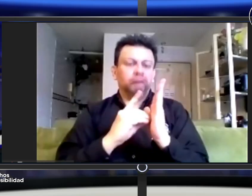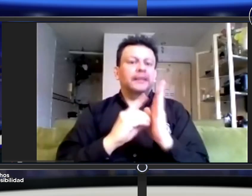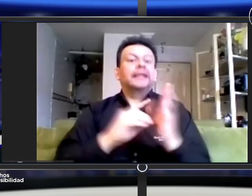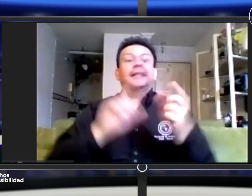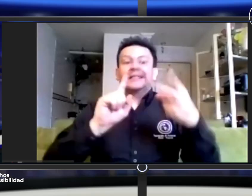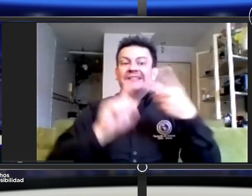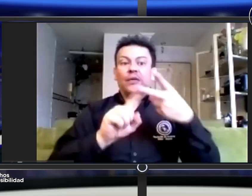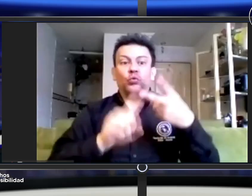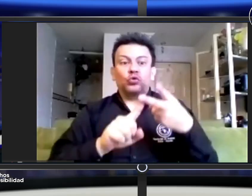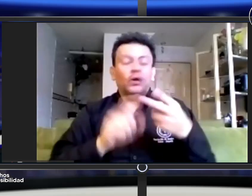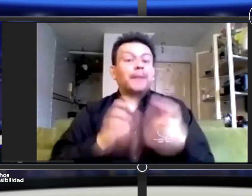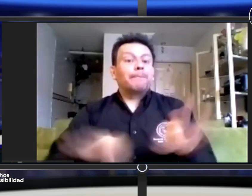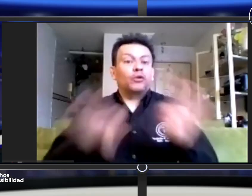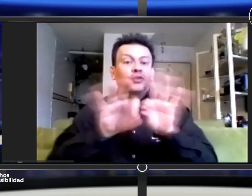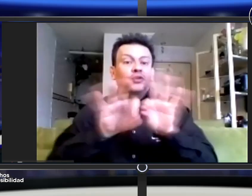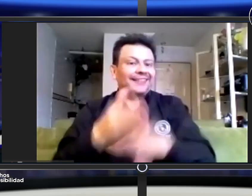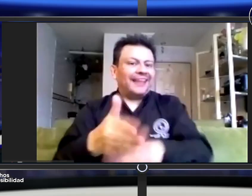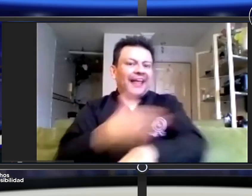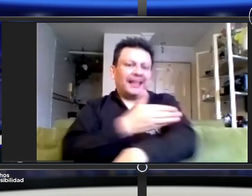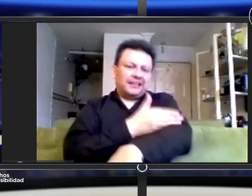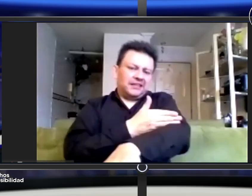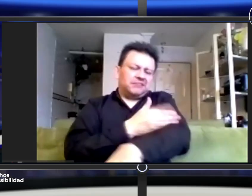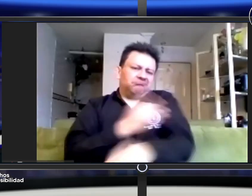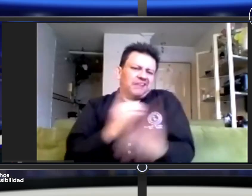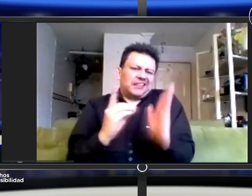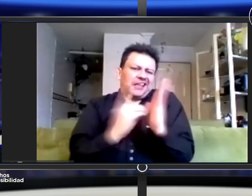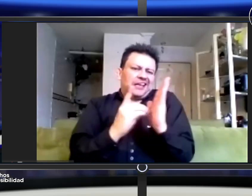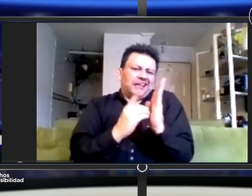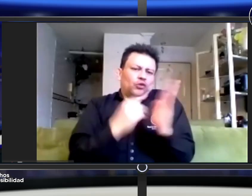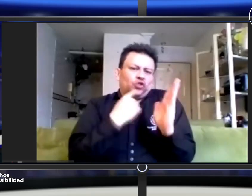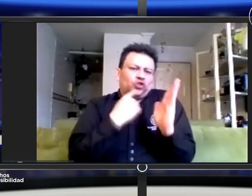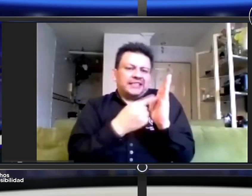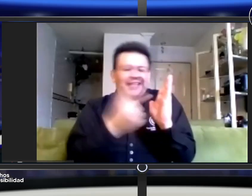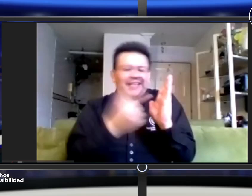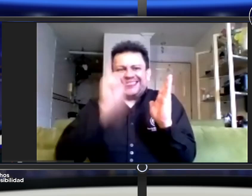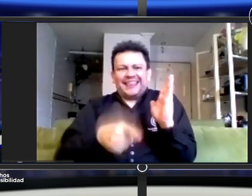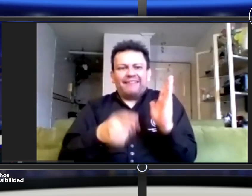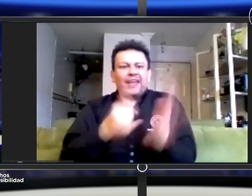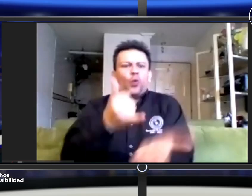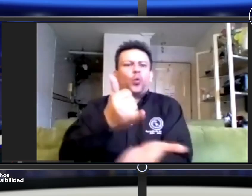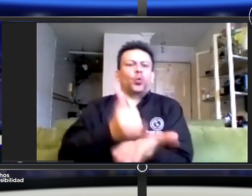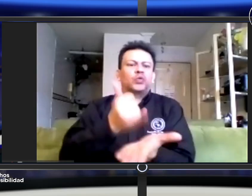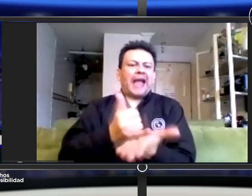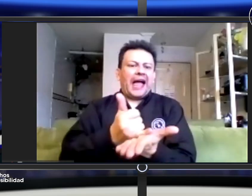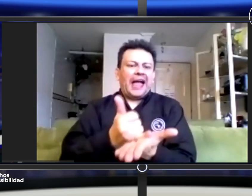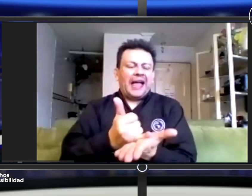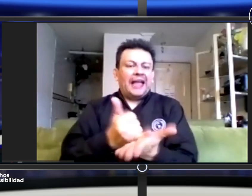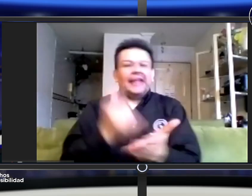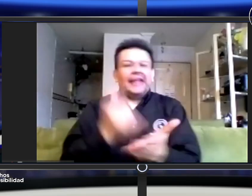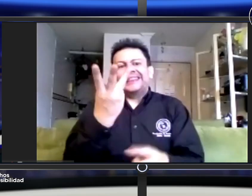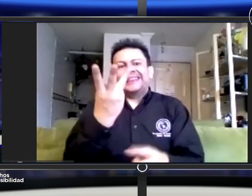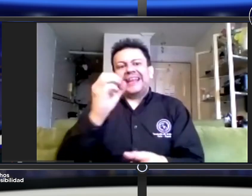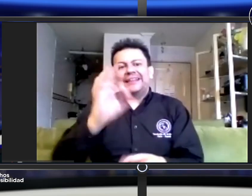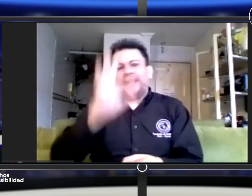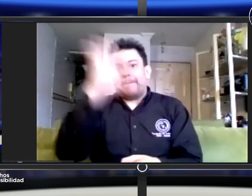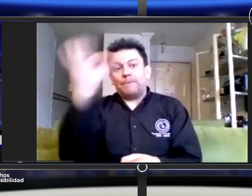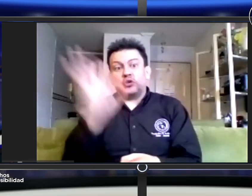para ajustarse a este decreto. Y además, el decreto menciona que debe